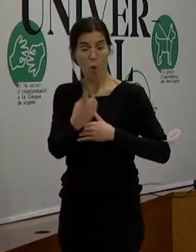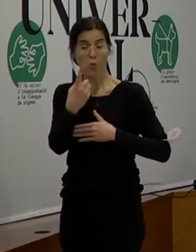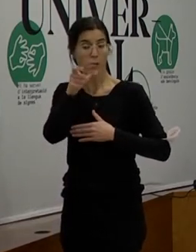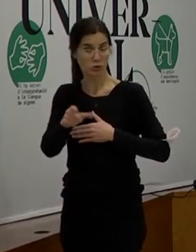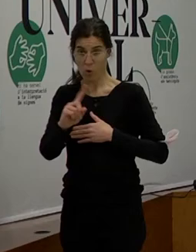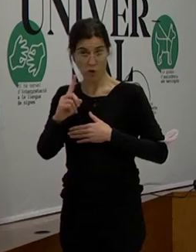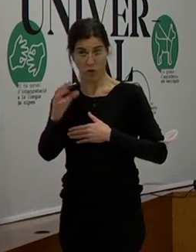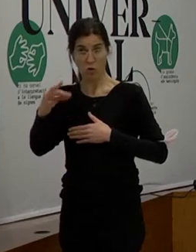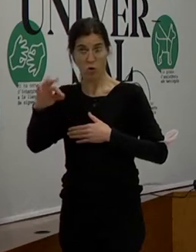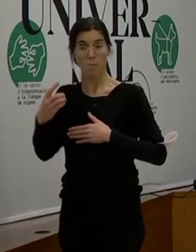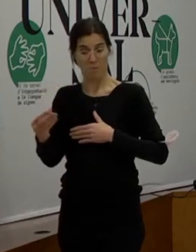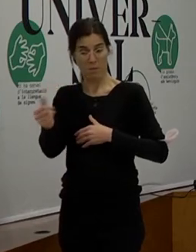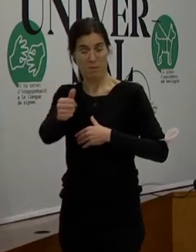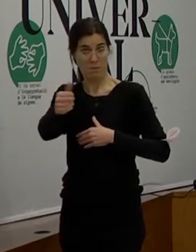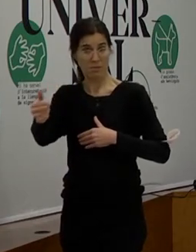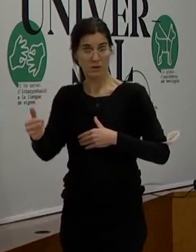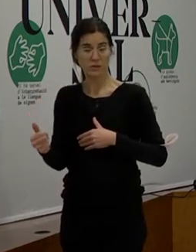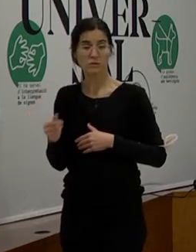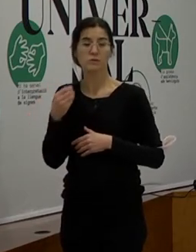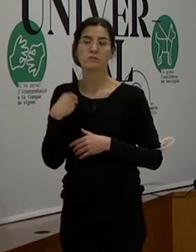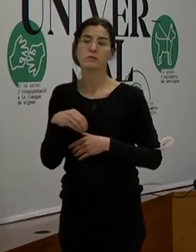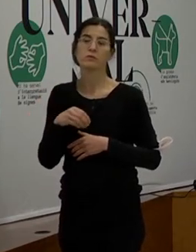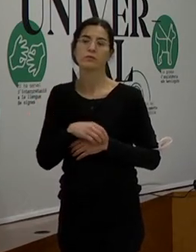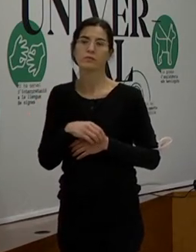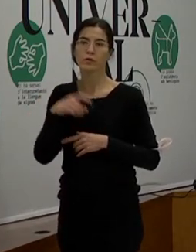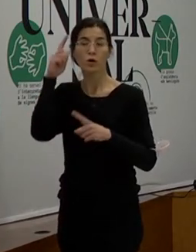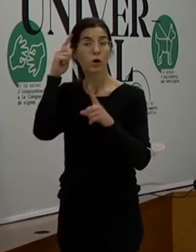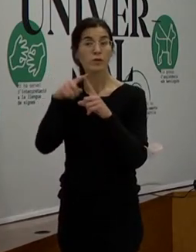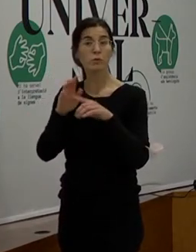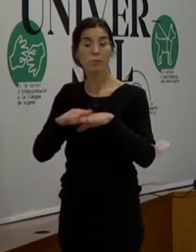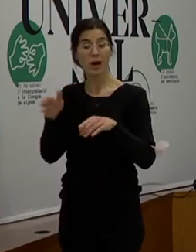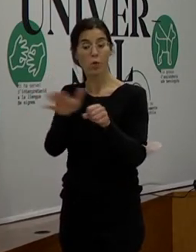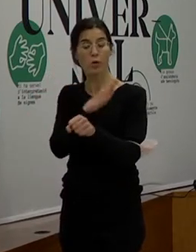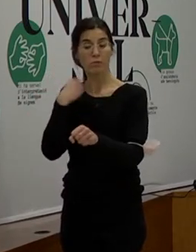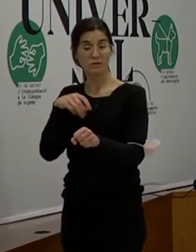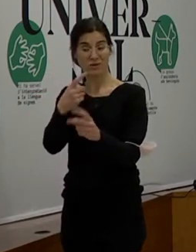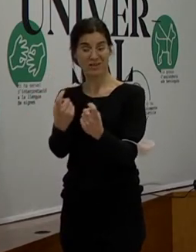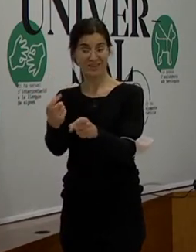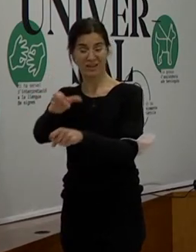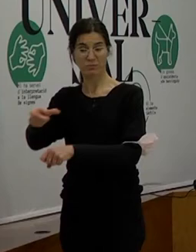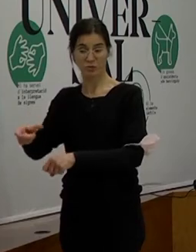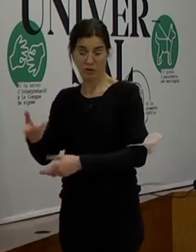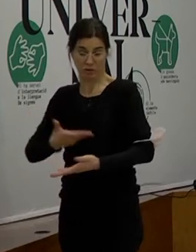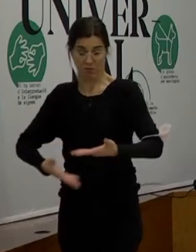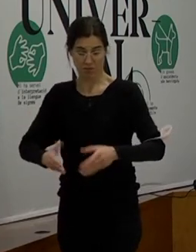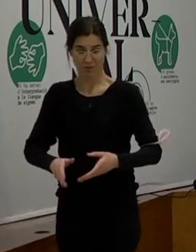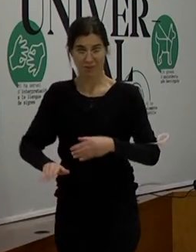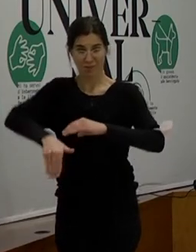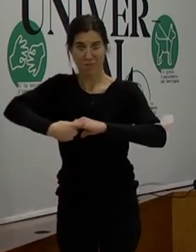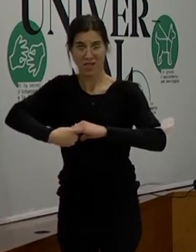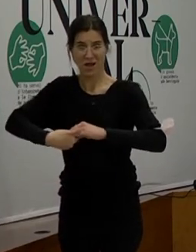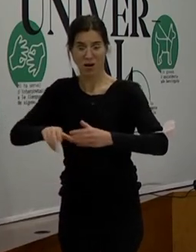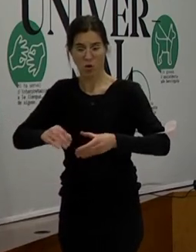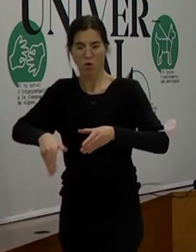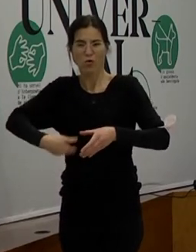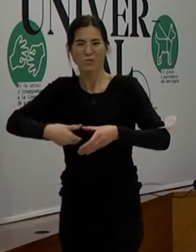espai pensat per precisament aquestes, les necessitats aquesta de cobrir el canvi de penyal, el canvi de